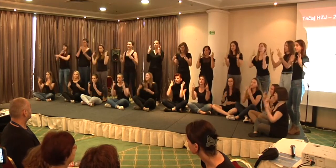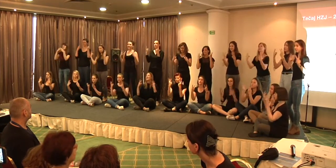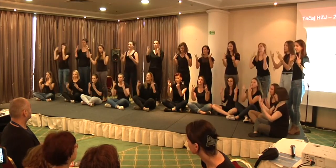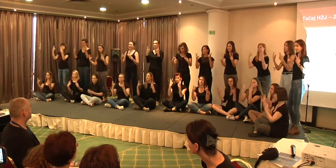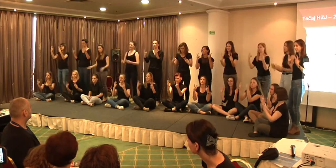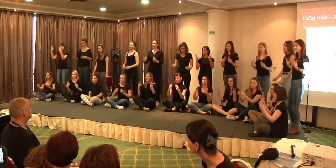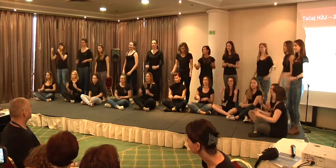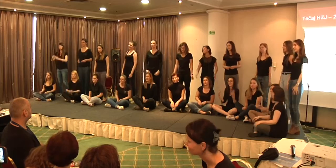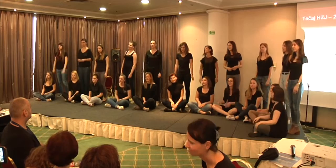vrijedim više.